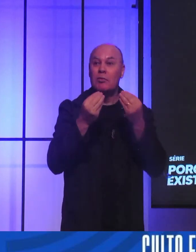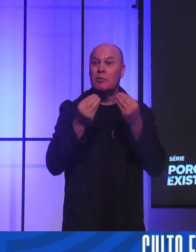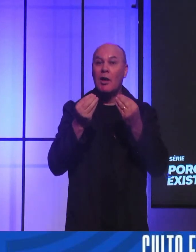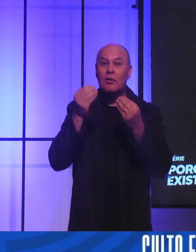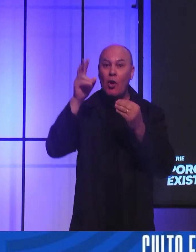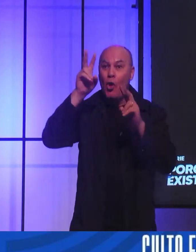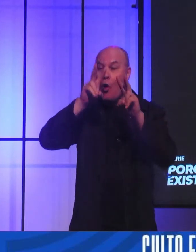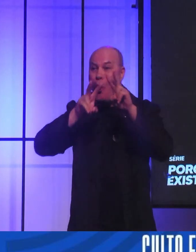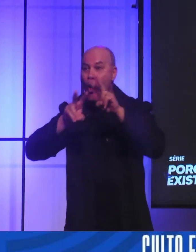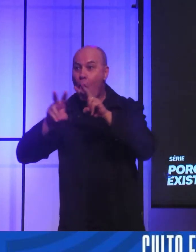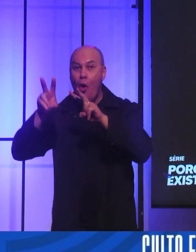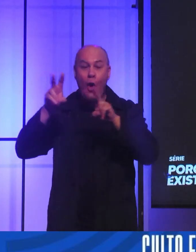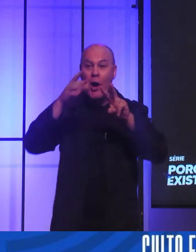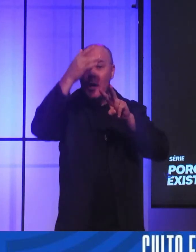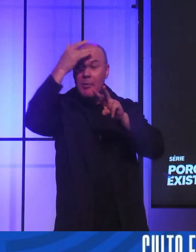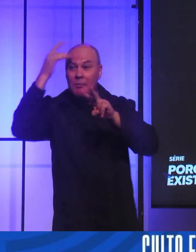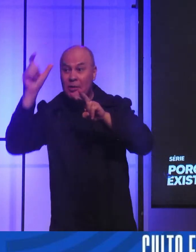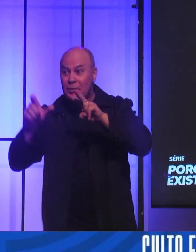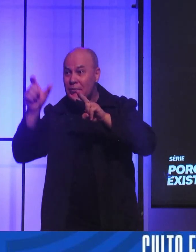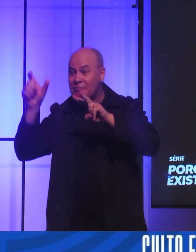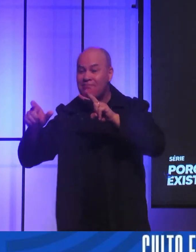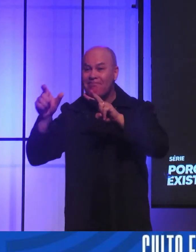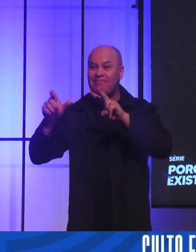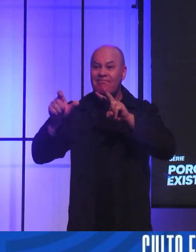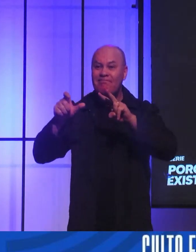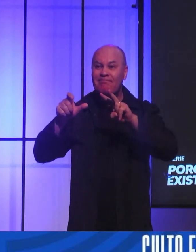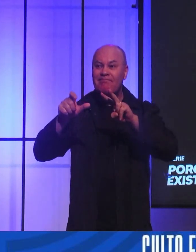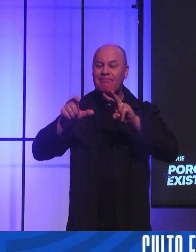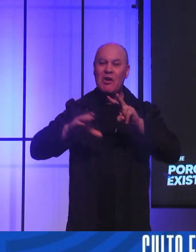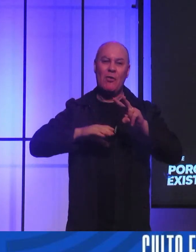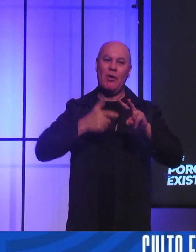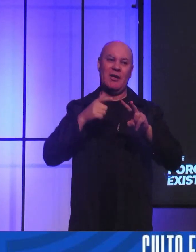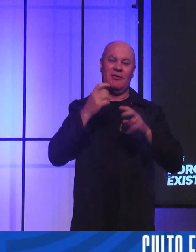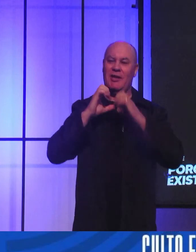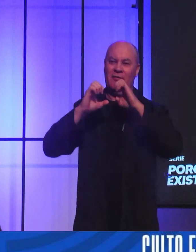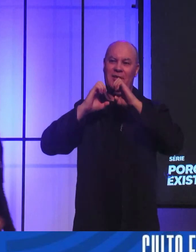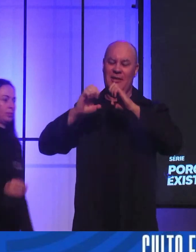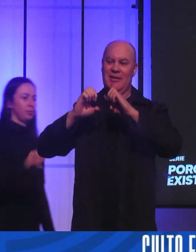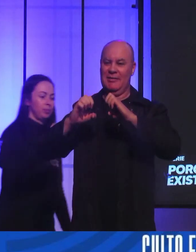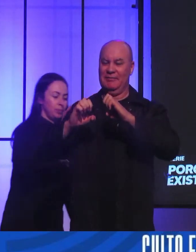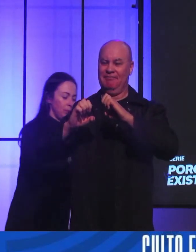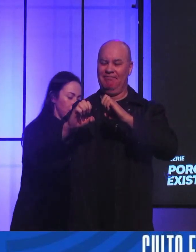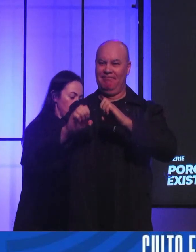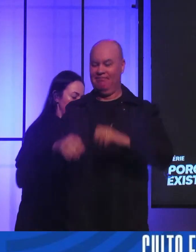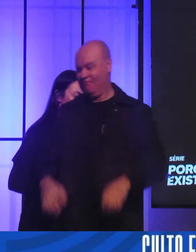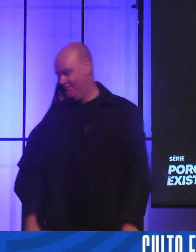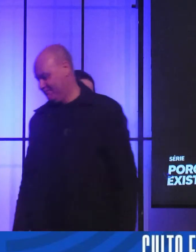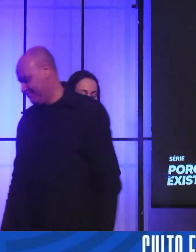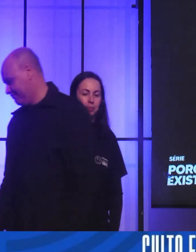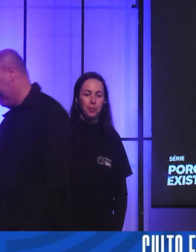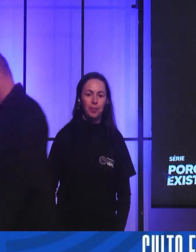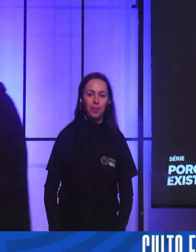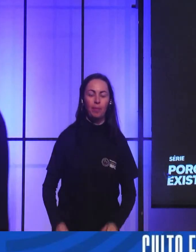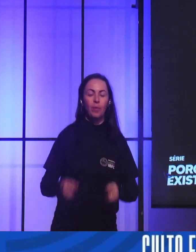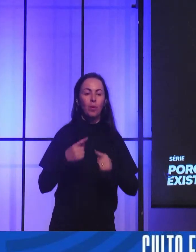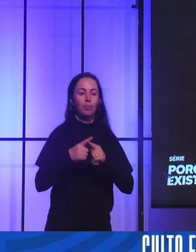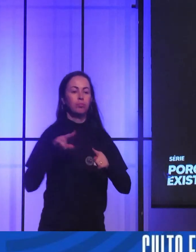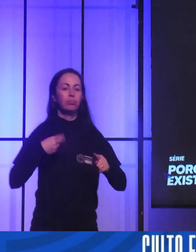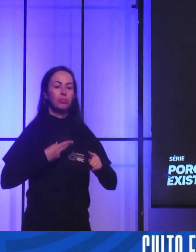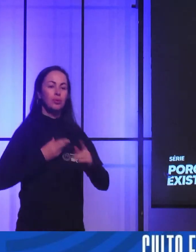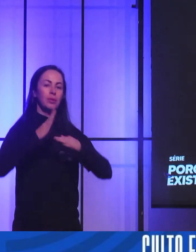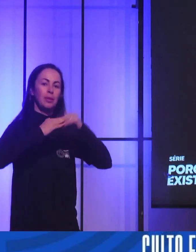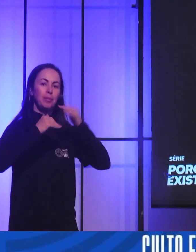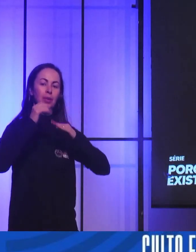não vivem no amor de Deus, a nossa prática às vezes é destituída de